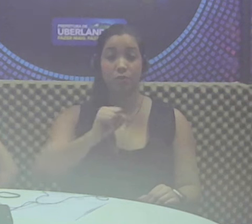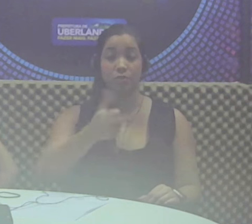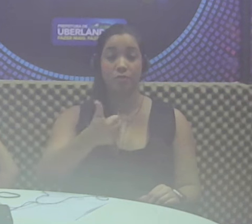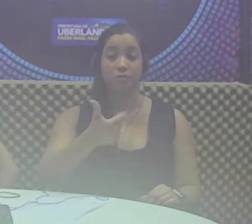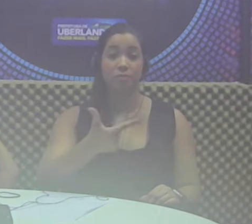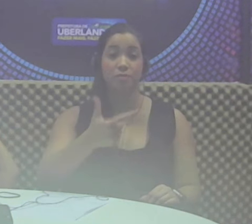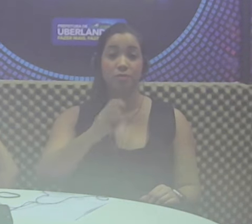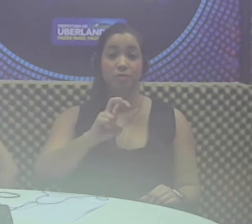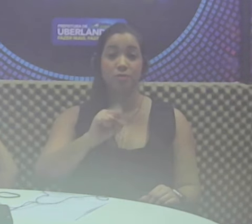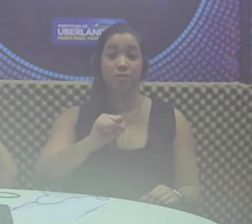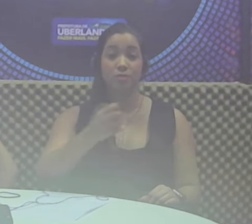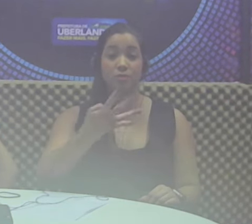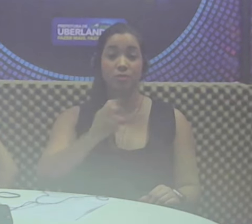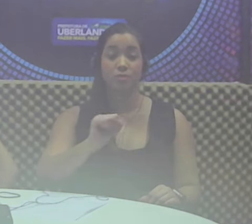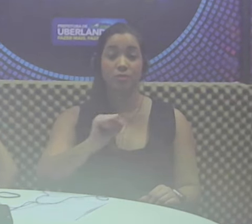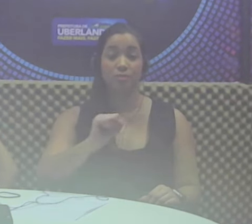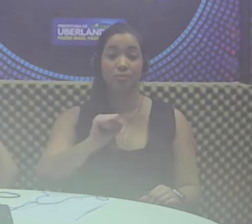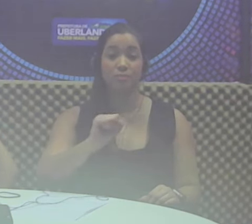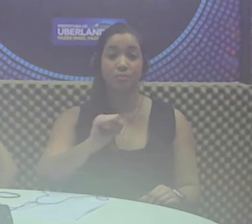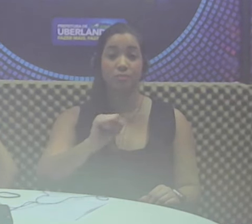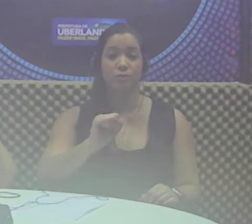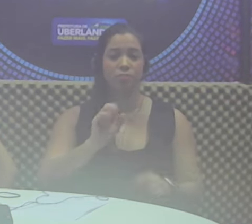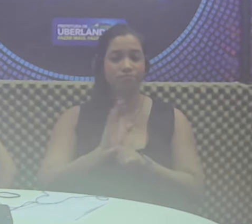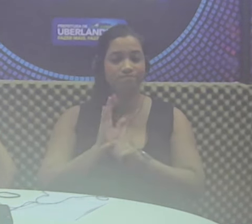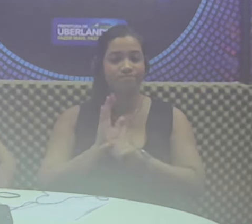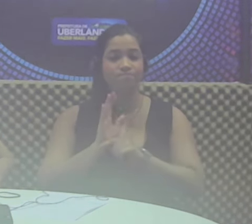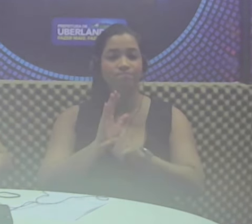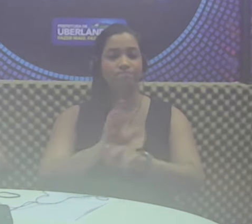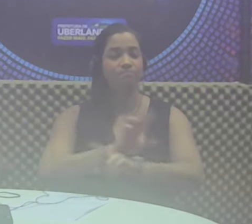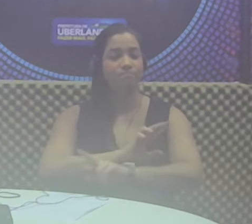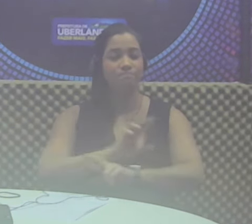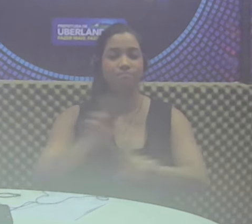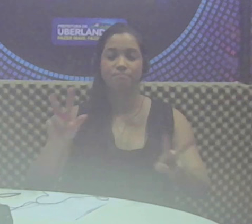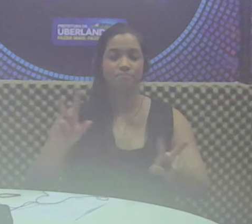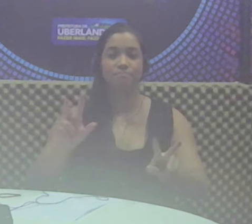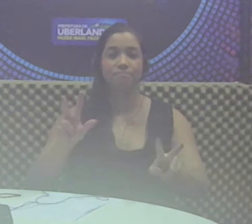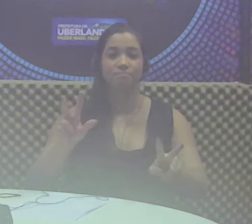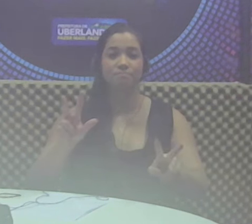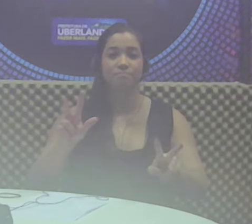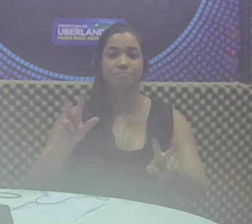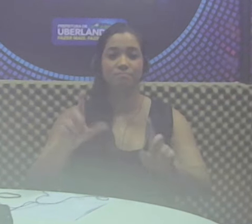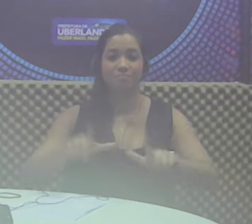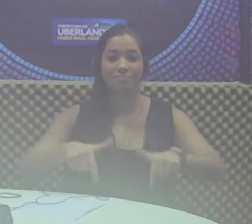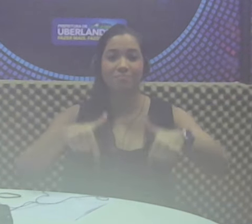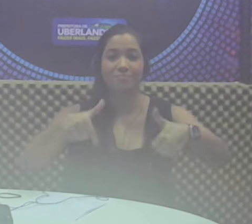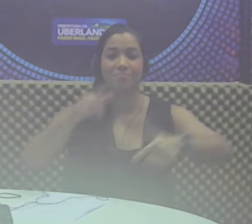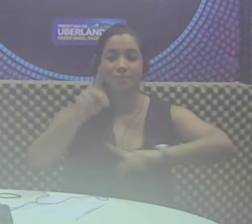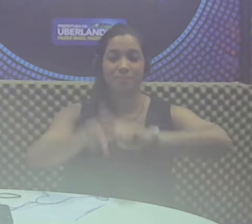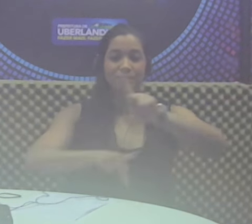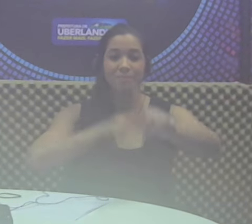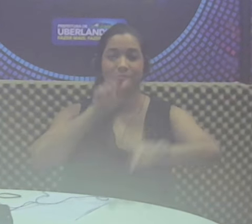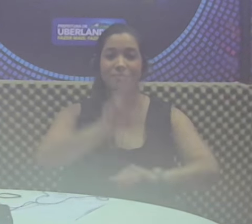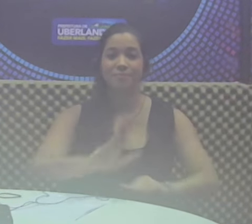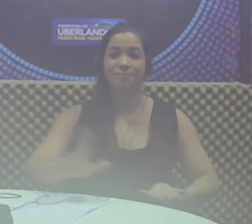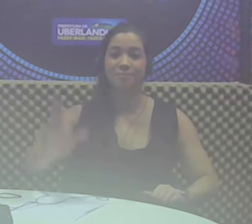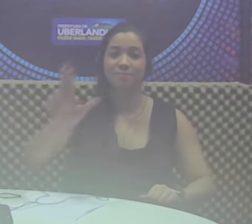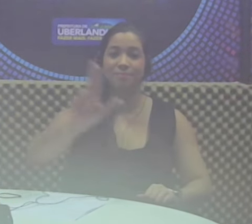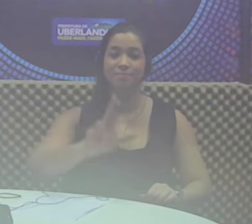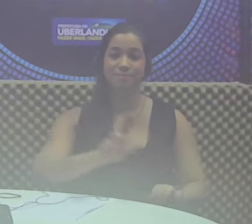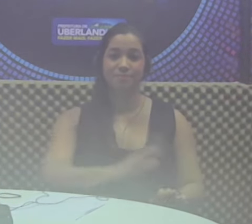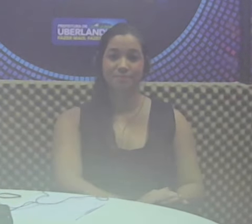-5848. Sua ajuda faz muita diferença. Uma iniciativa do povo de Uberlândia.